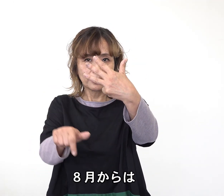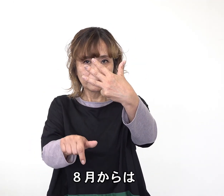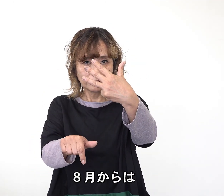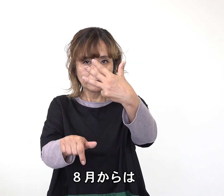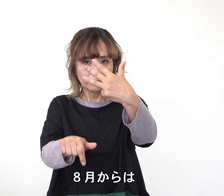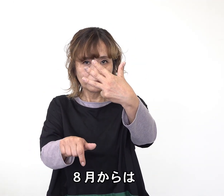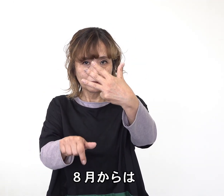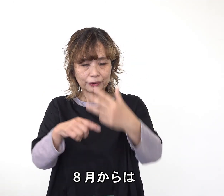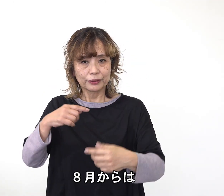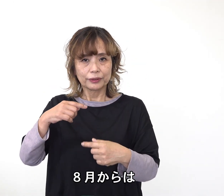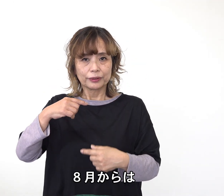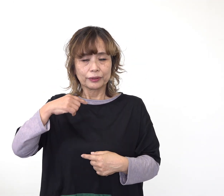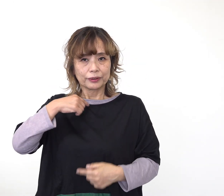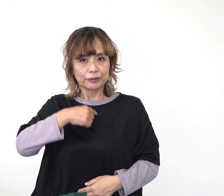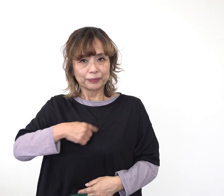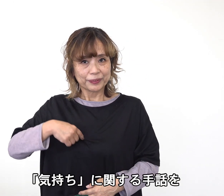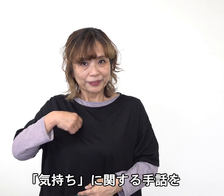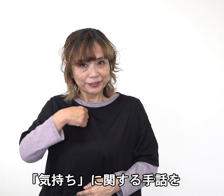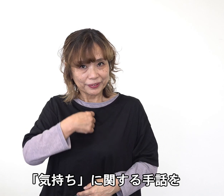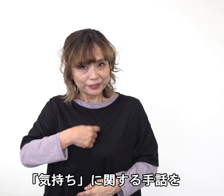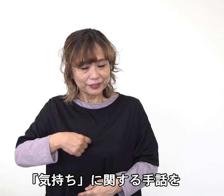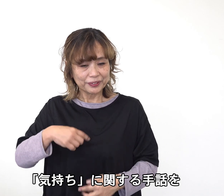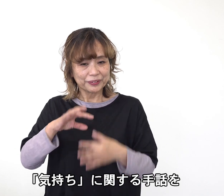8月からは、気持ちに